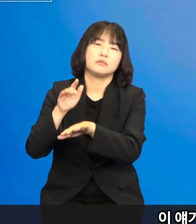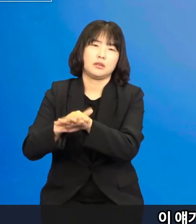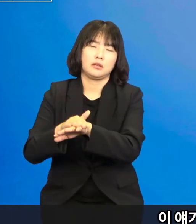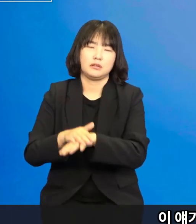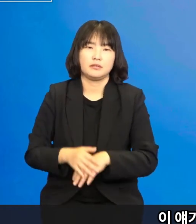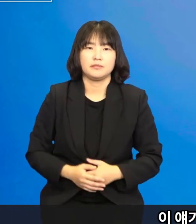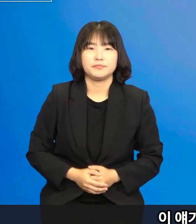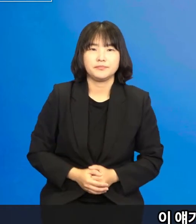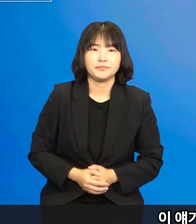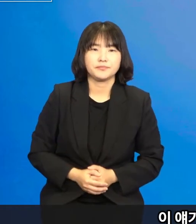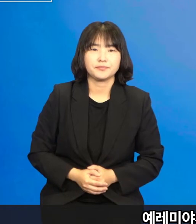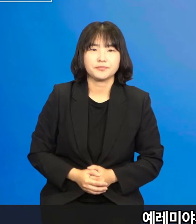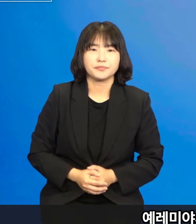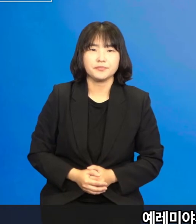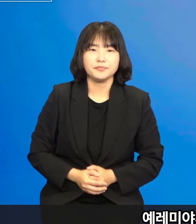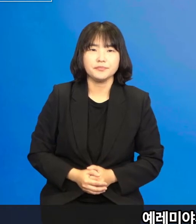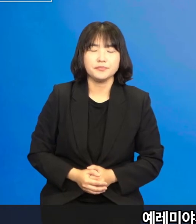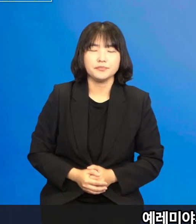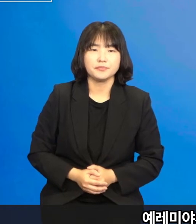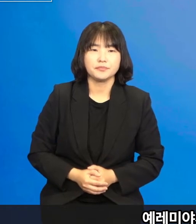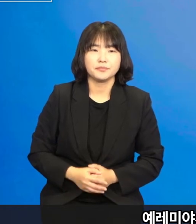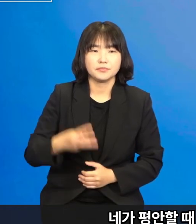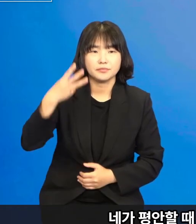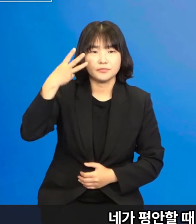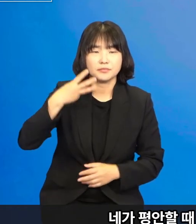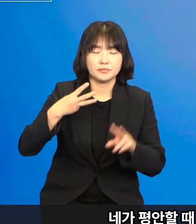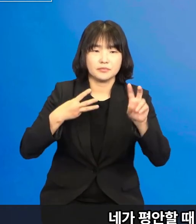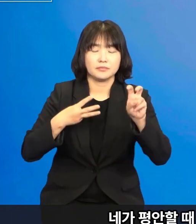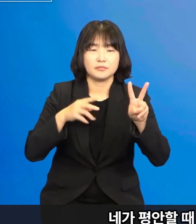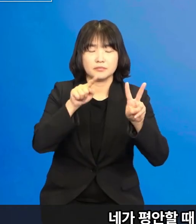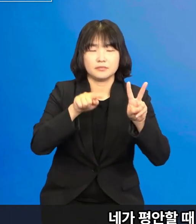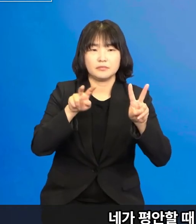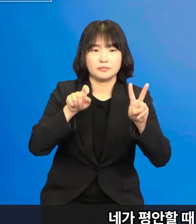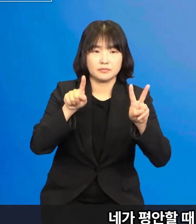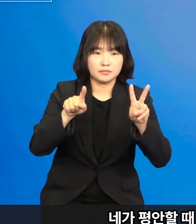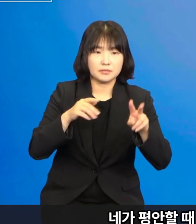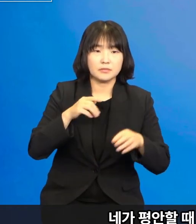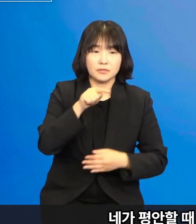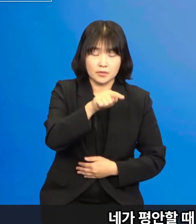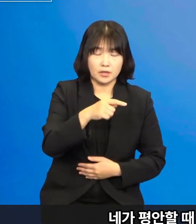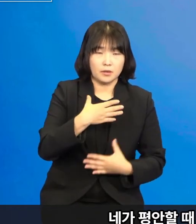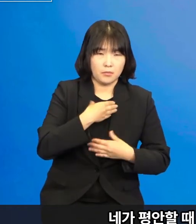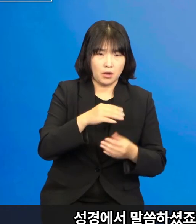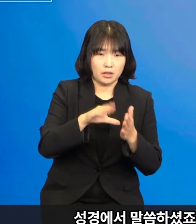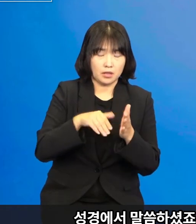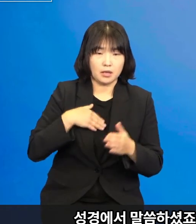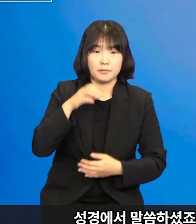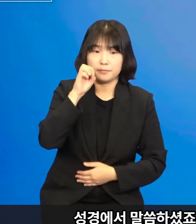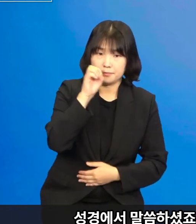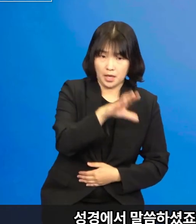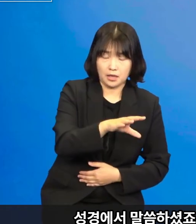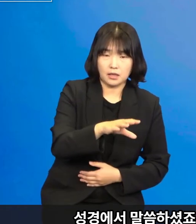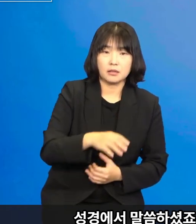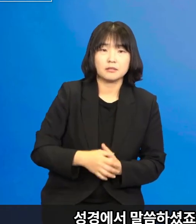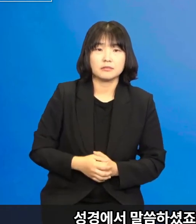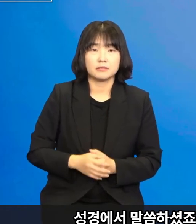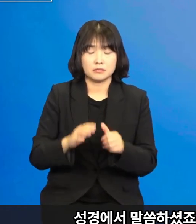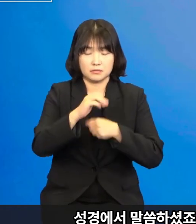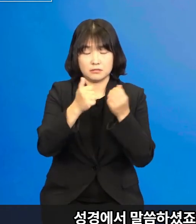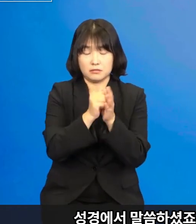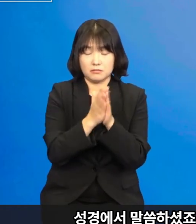하고 있어요. 예레미야서 22장 21절이죠. 너가 평안할 때에 내가 너에게 말하였느니. 자, 성경 말씀을 다 갖고